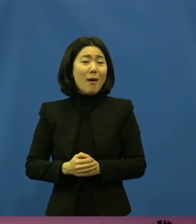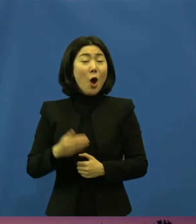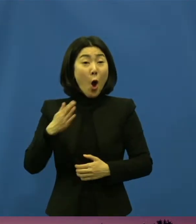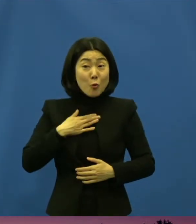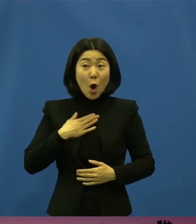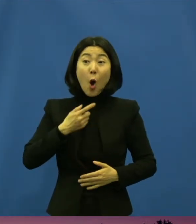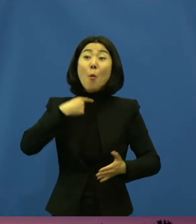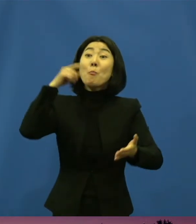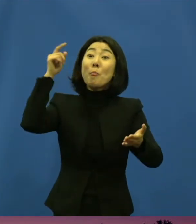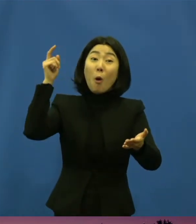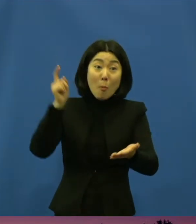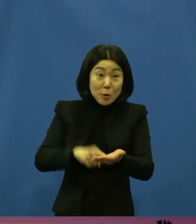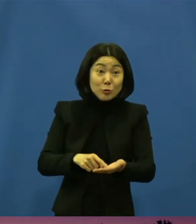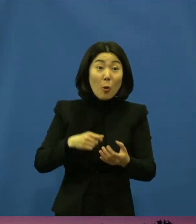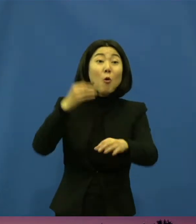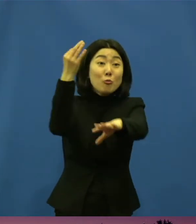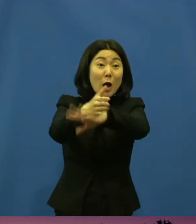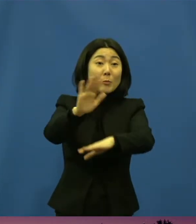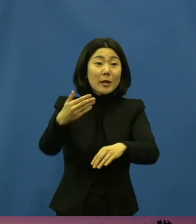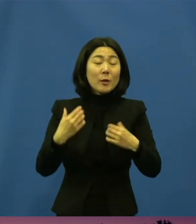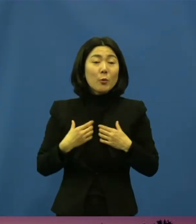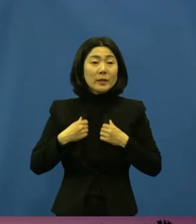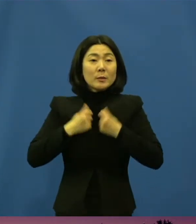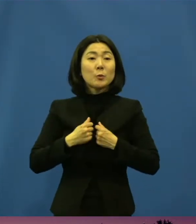비교 그런 거 없어요. 별로 없어.